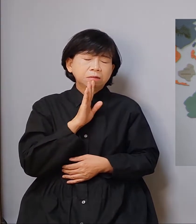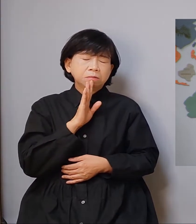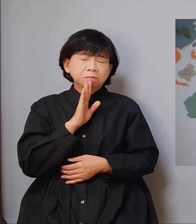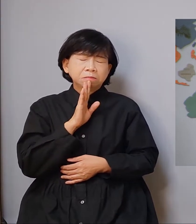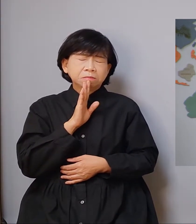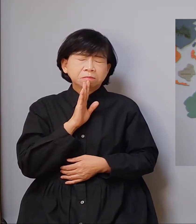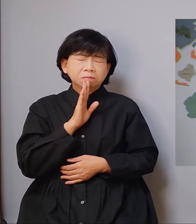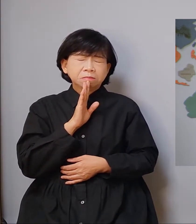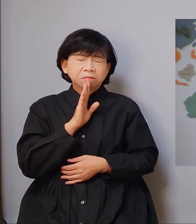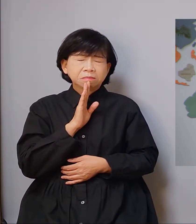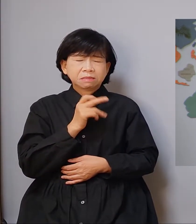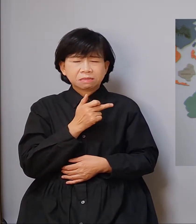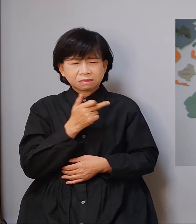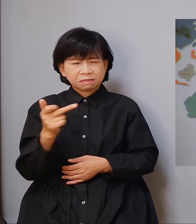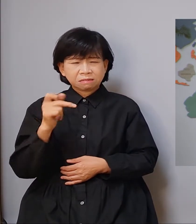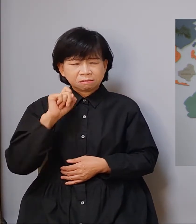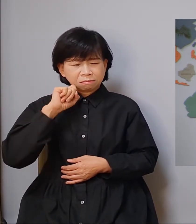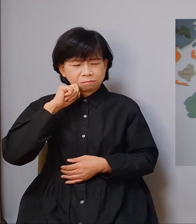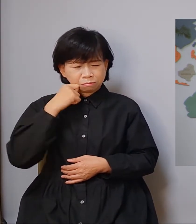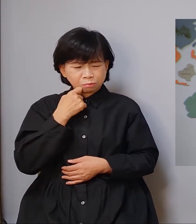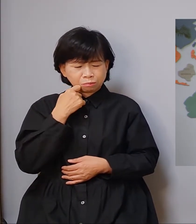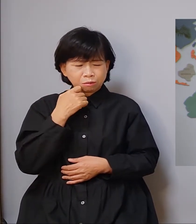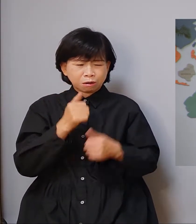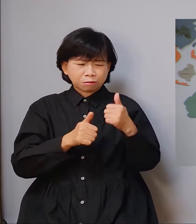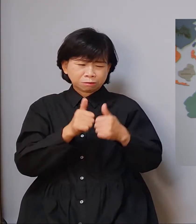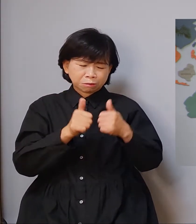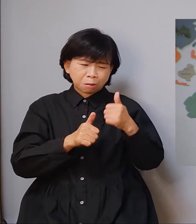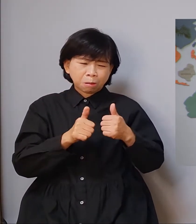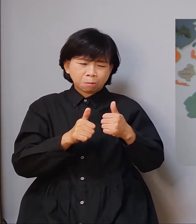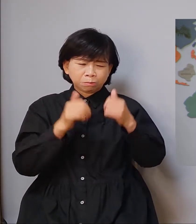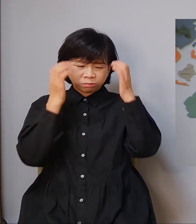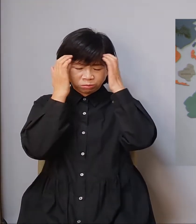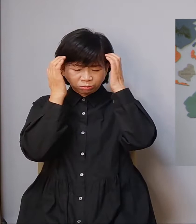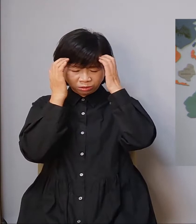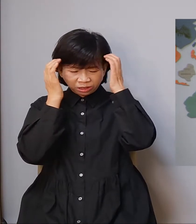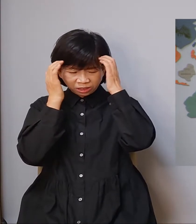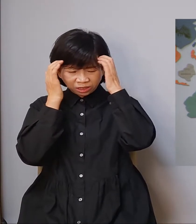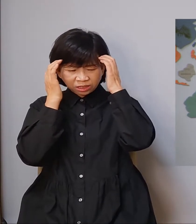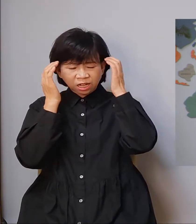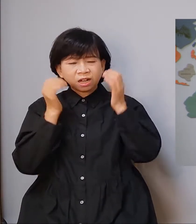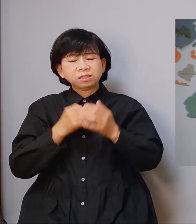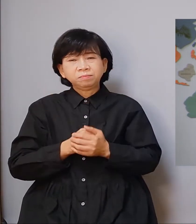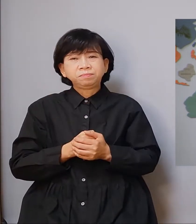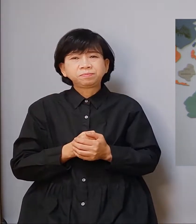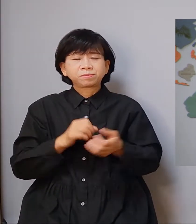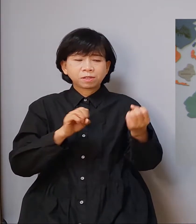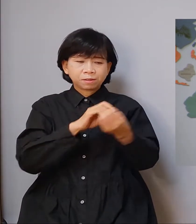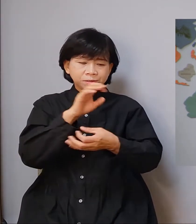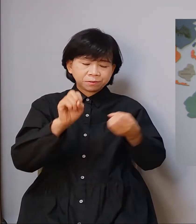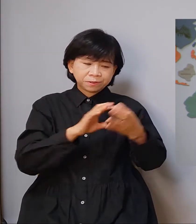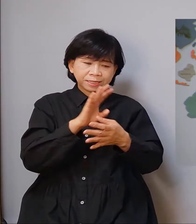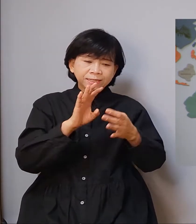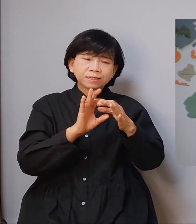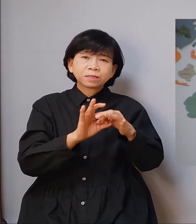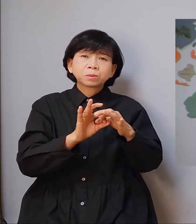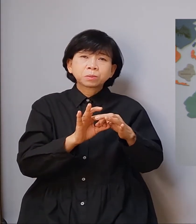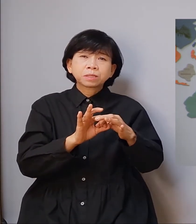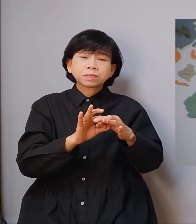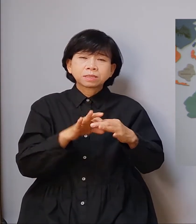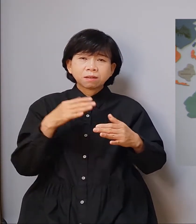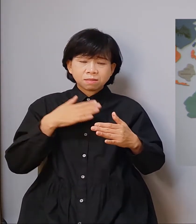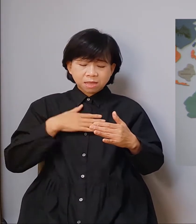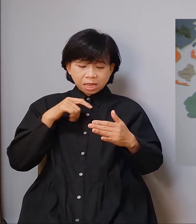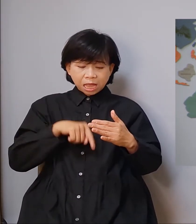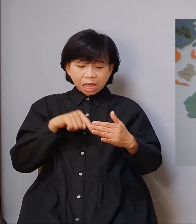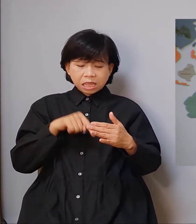처음 겪어보네. 이런 시험들이 찾아오면서, 역경들이, 환난들이 찾아오면서 우리 안에